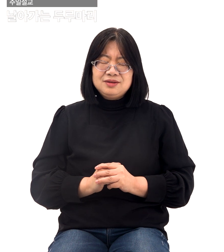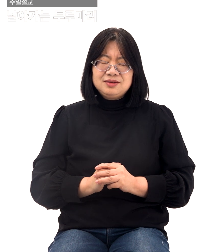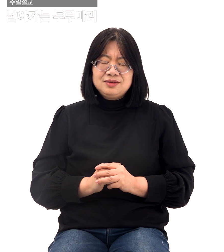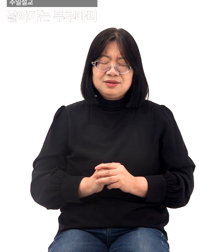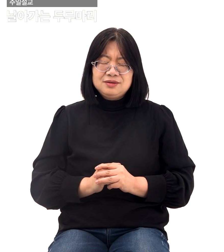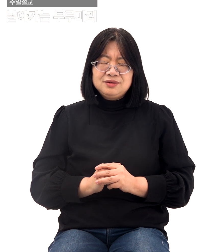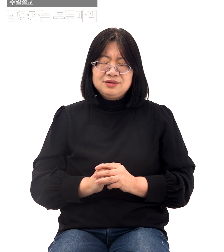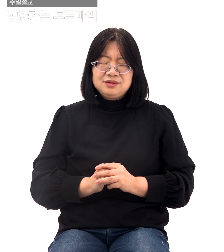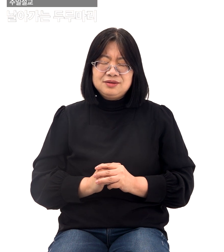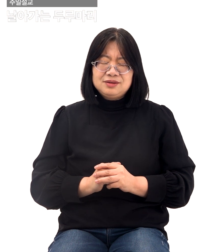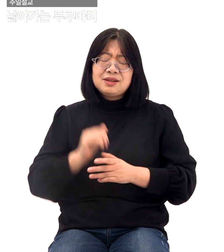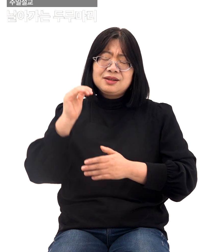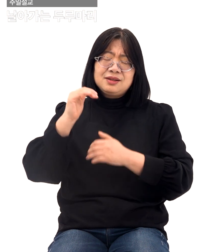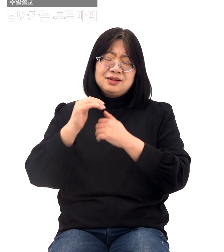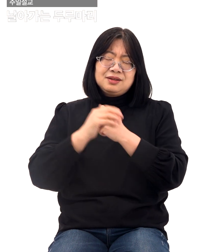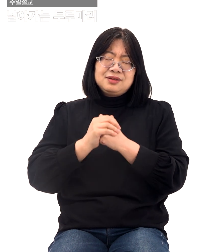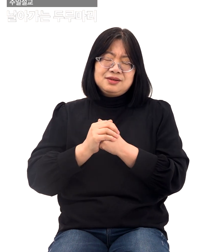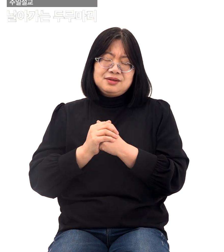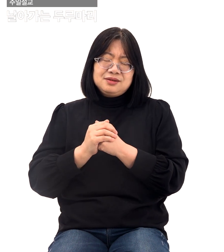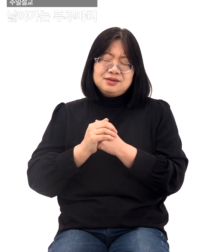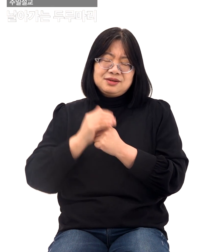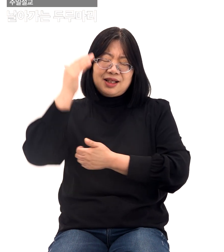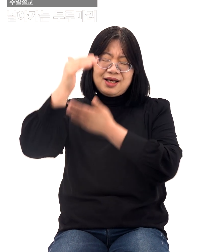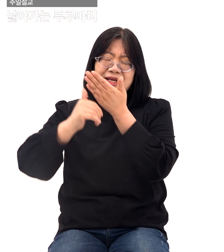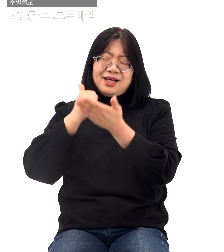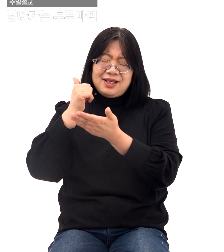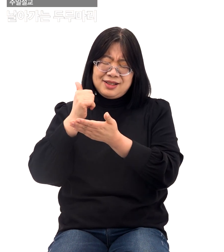나 그들을